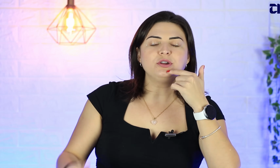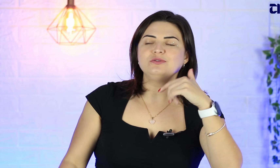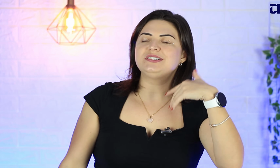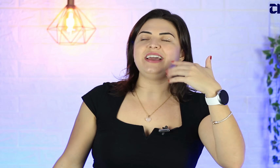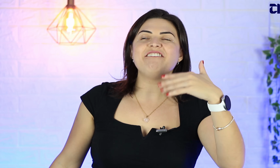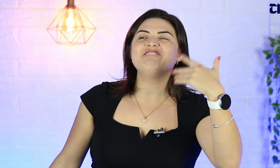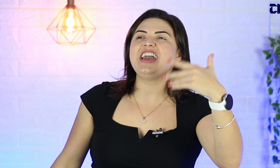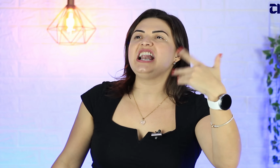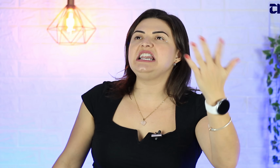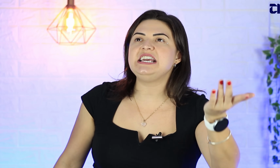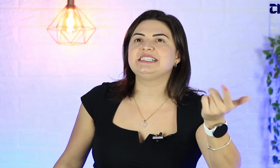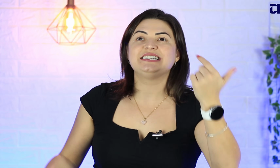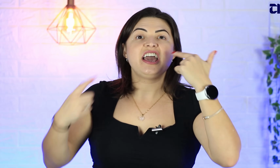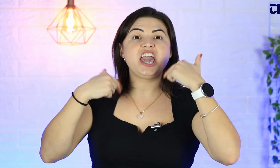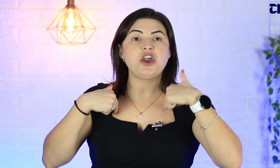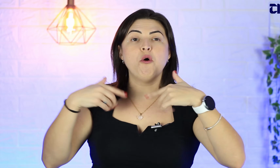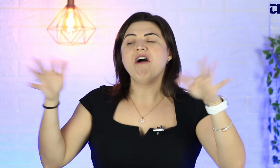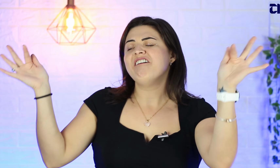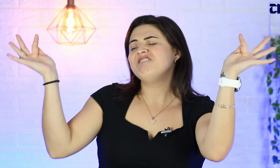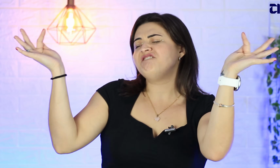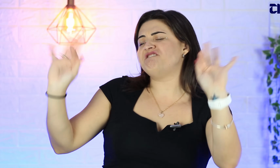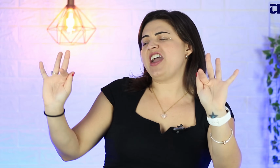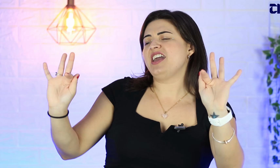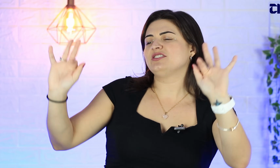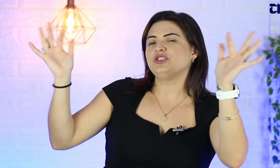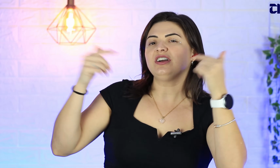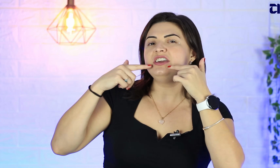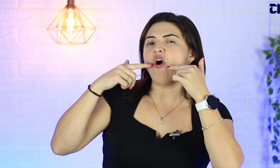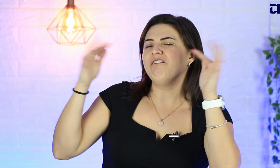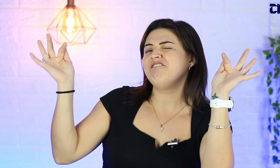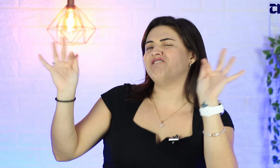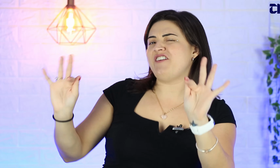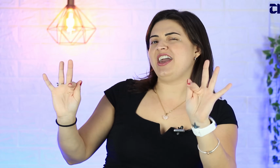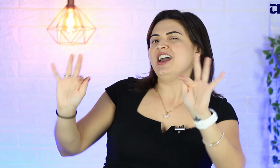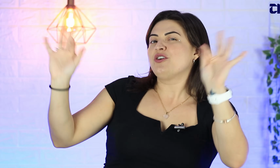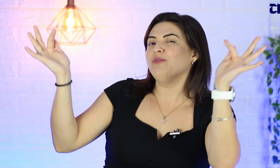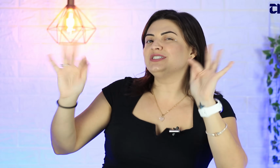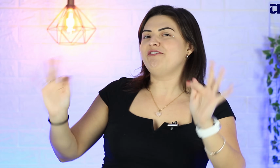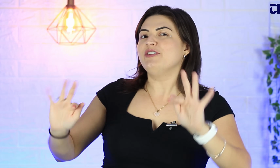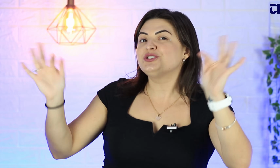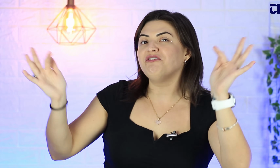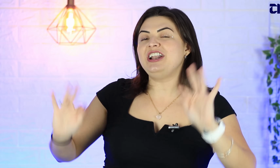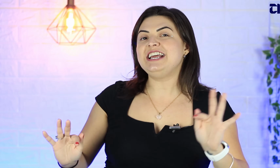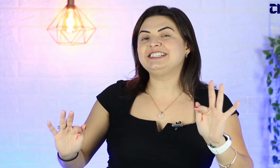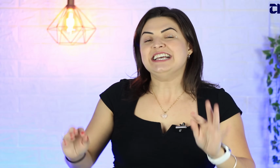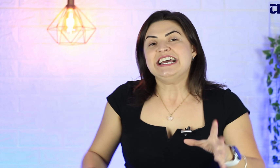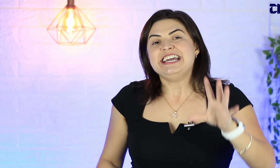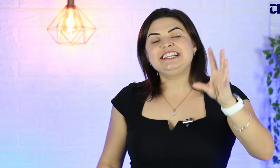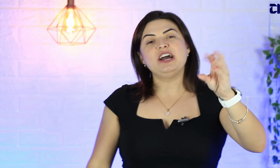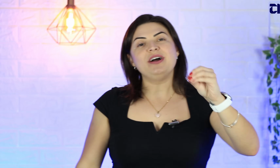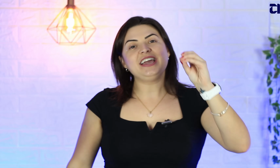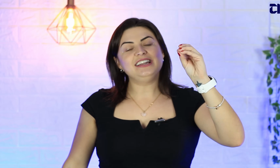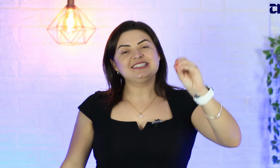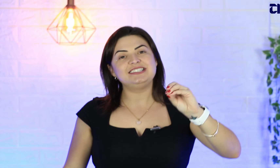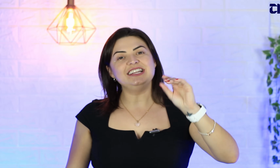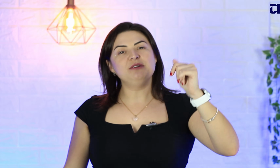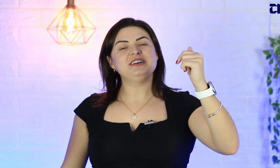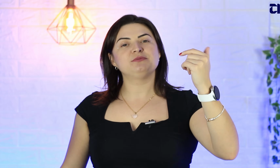não pronunciei feliz. Eu, fé. Só aqui, Fé. Como se fosse um feliz. Então, aquelas sílabas